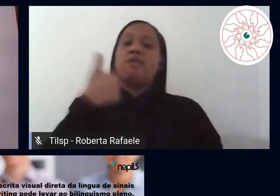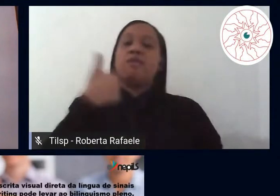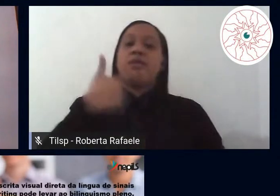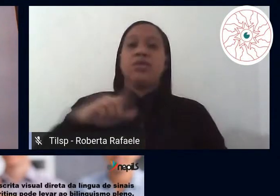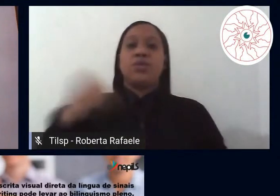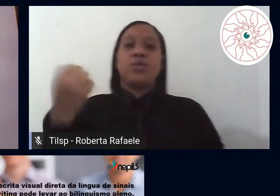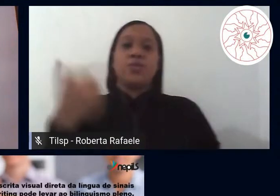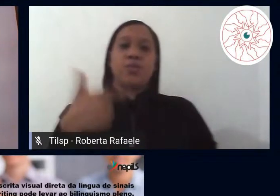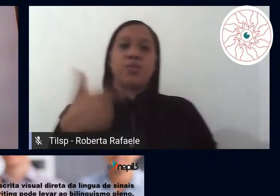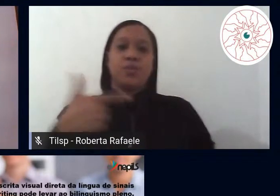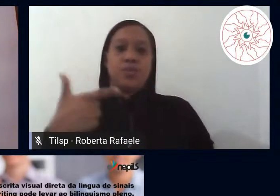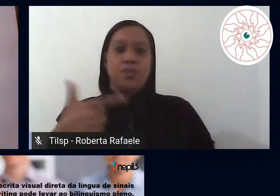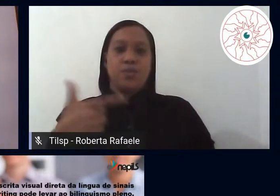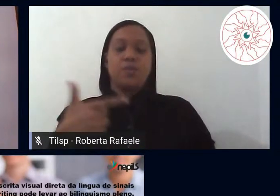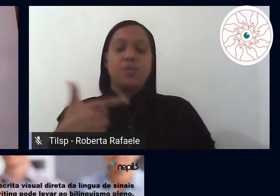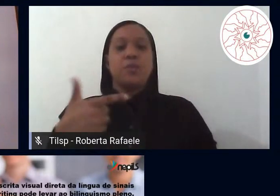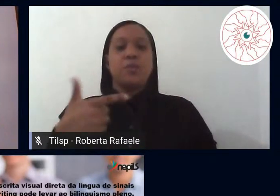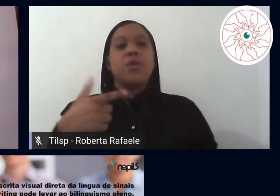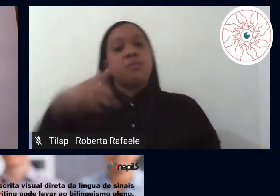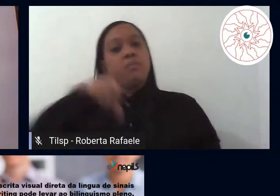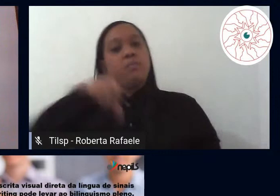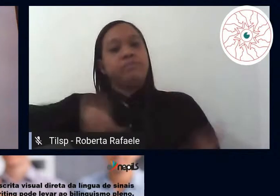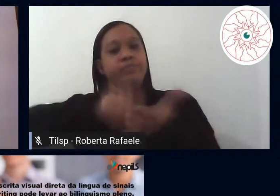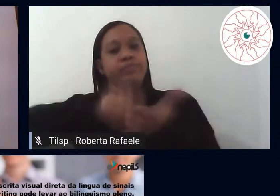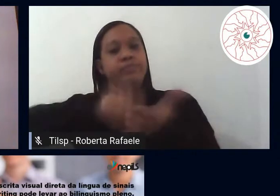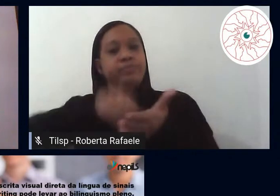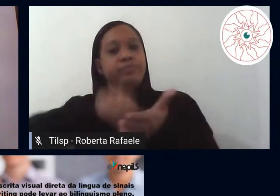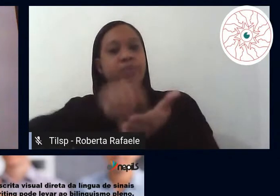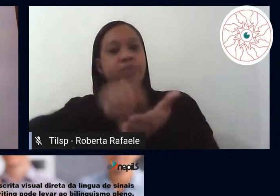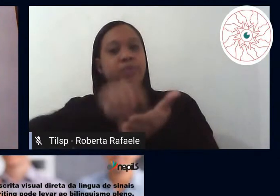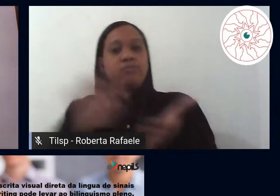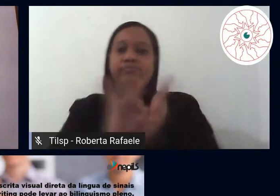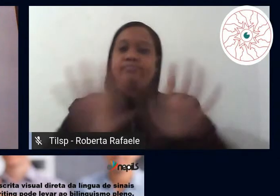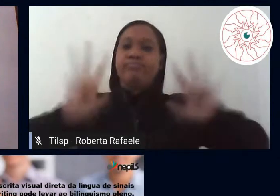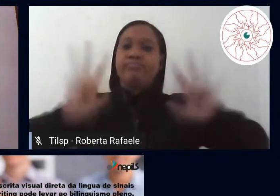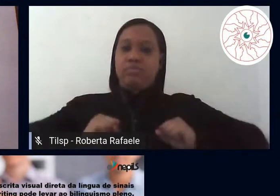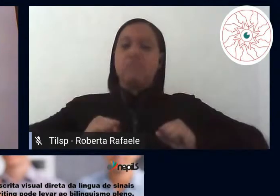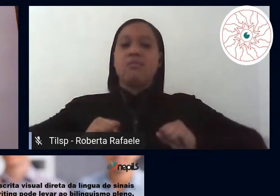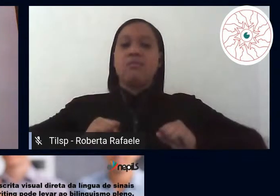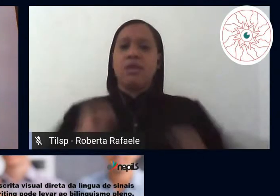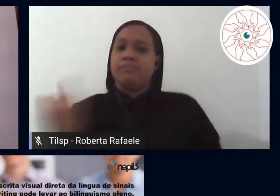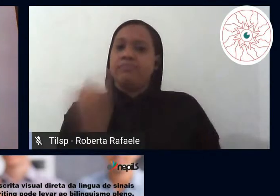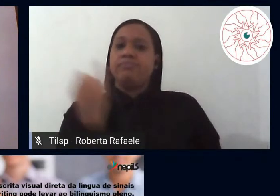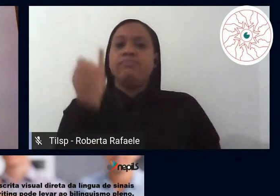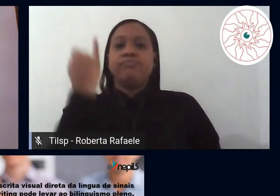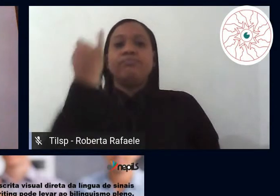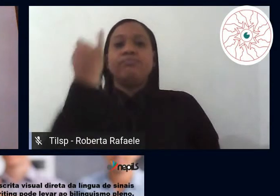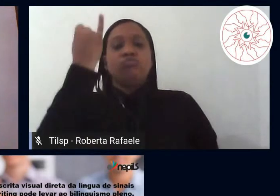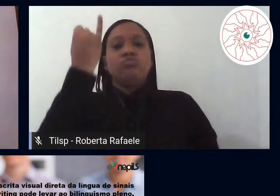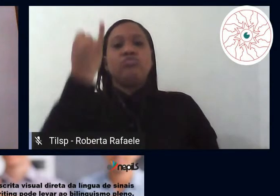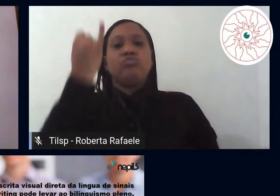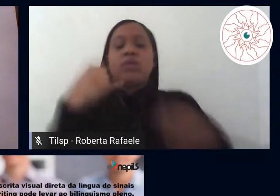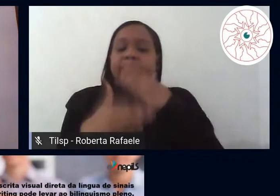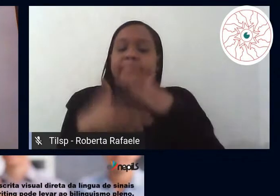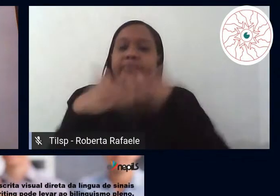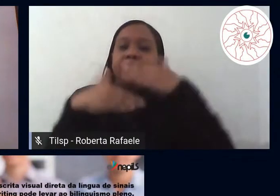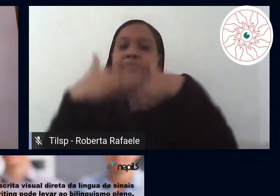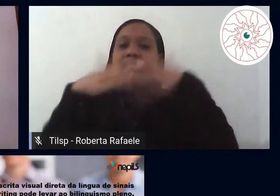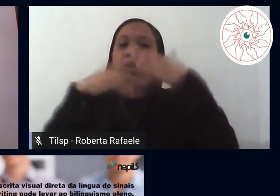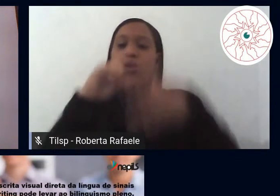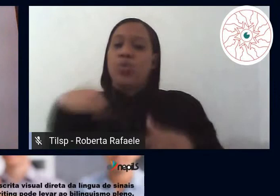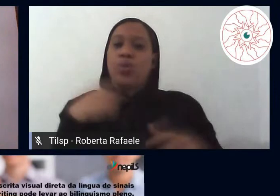Então, é fundamentado nisso aí que desenrolamos o nosso trabalho e também eh